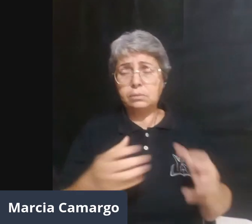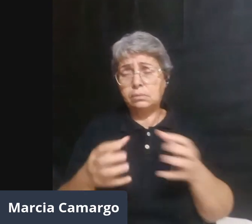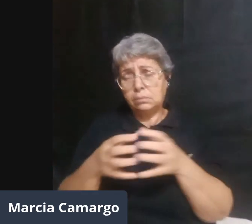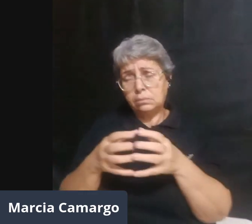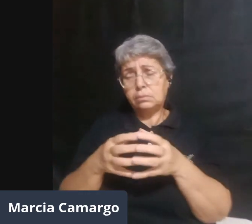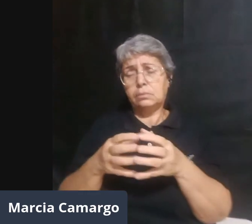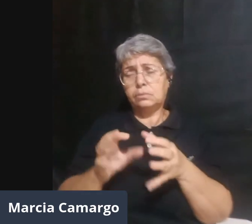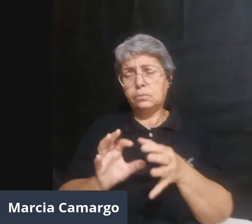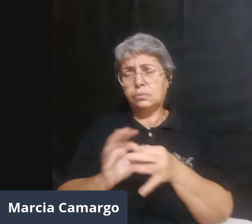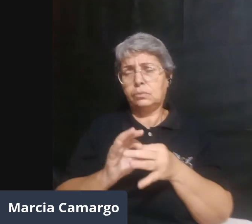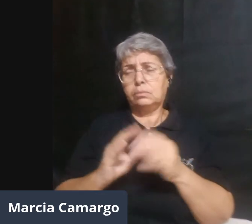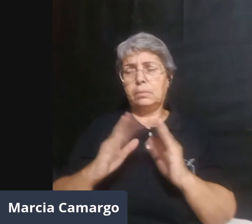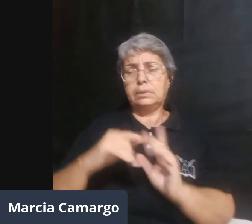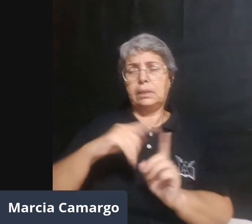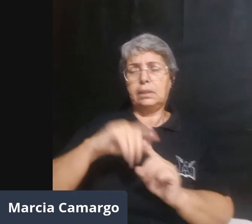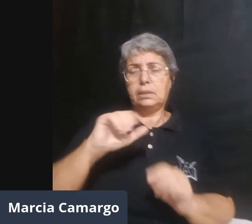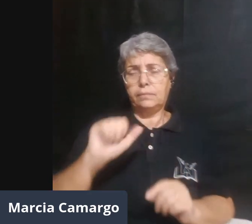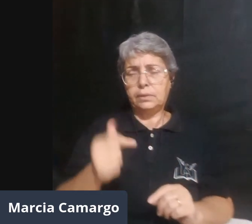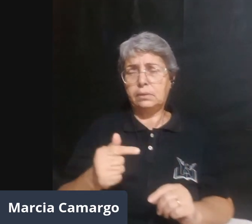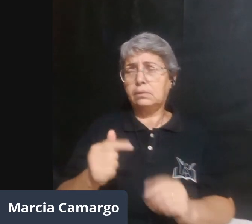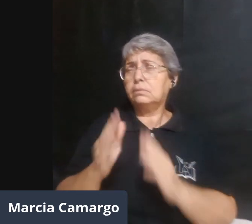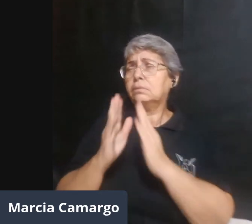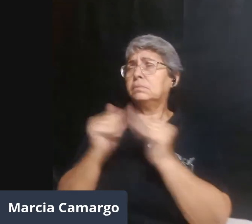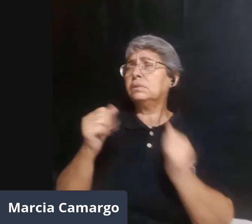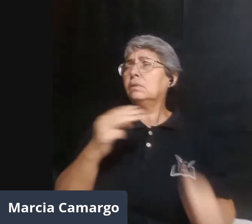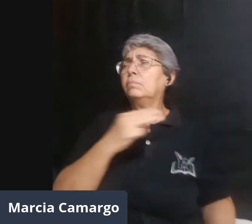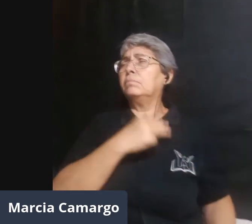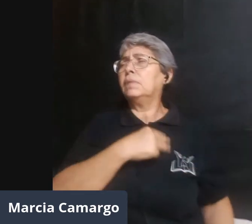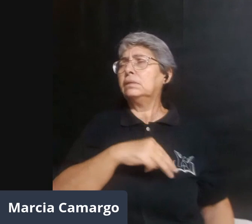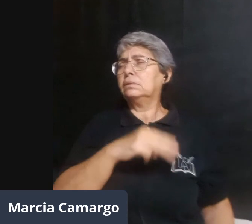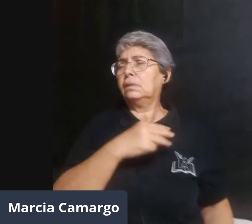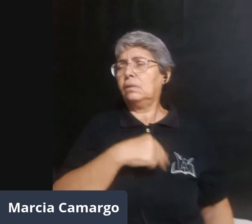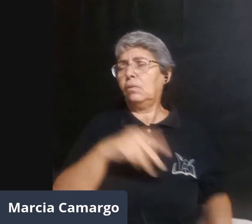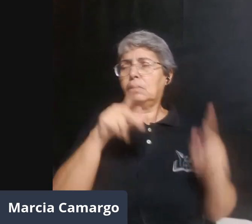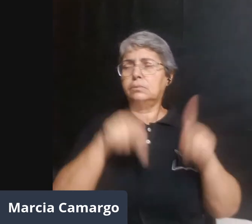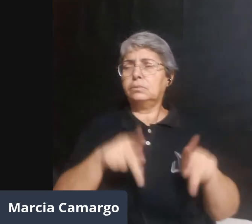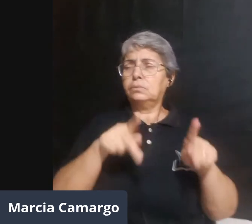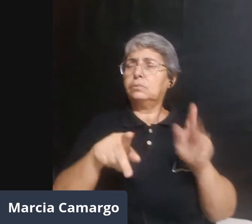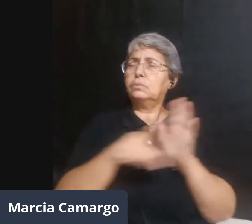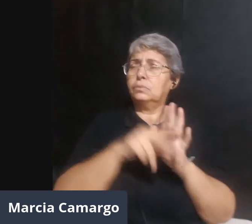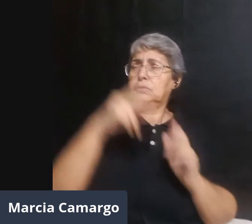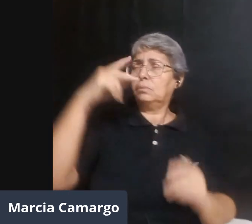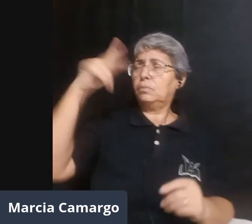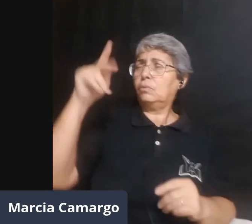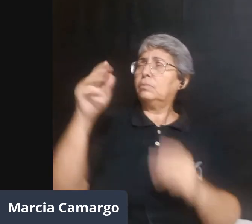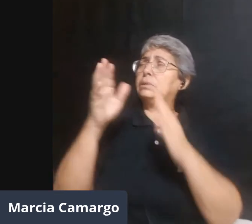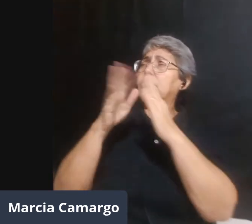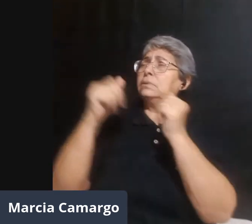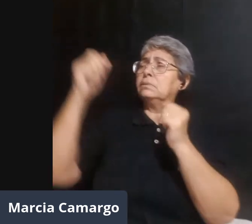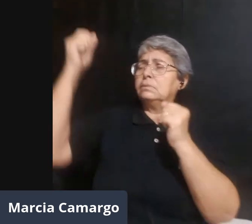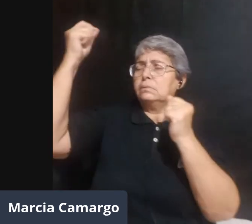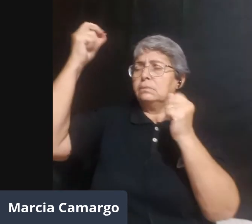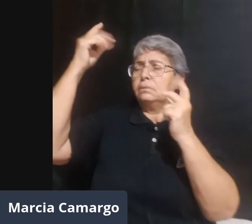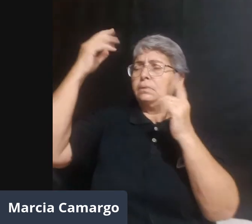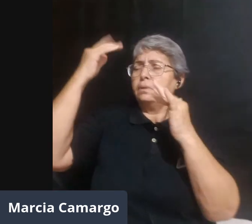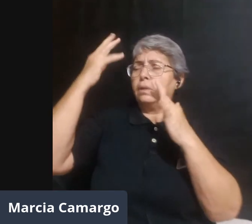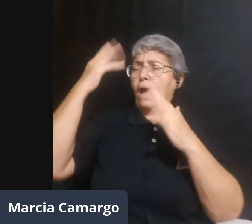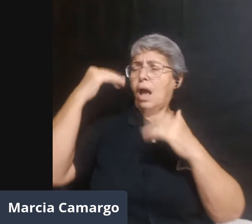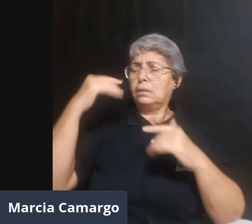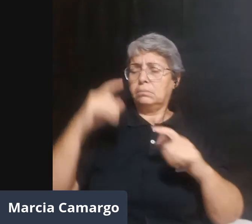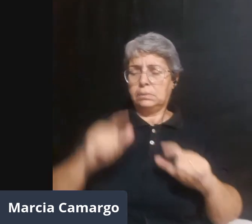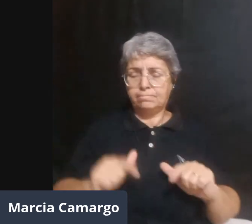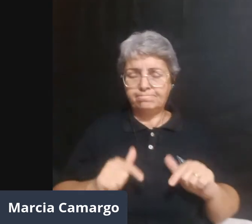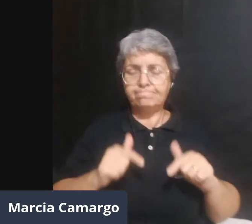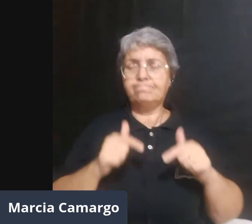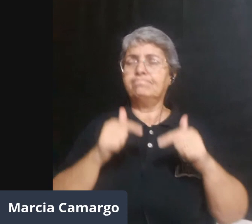tenha misericórdia do Teu povo. Pedimos, Senhor, a Tua graça para fazermos a nossa parte